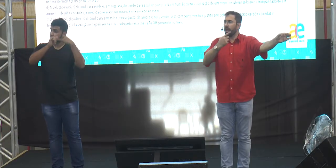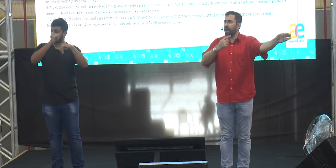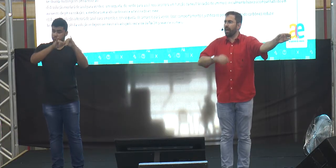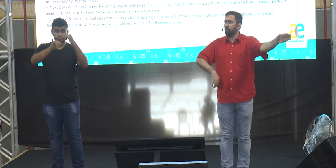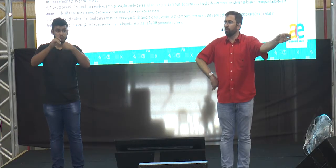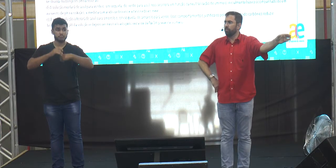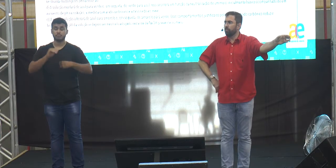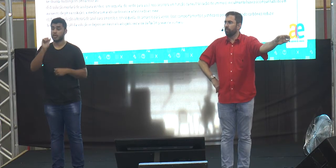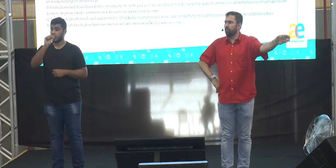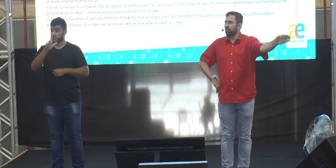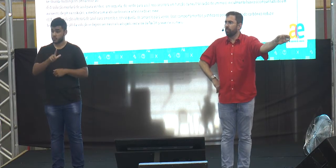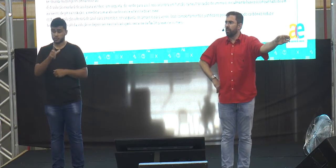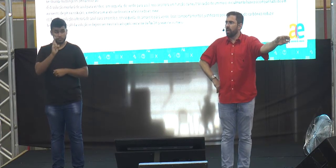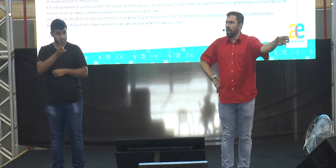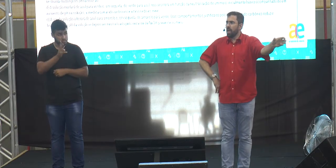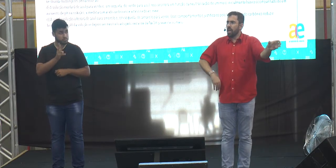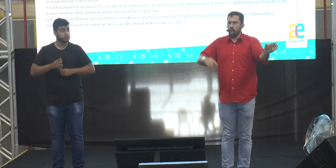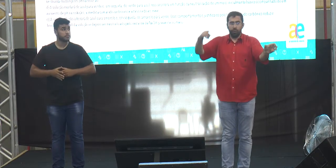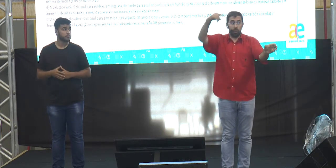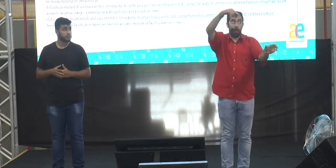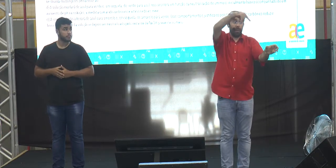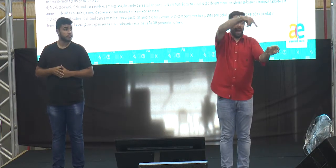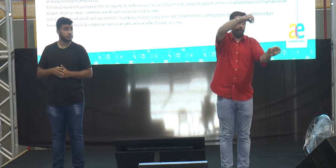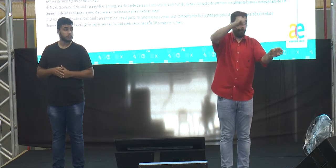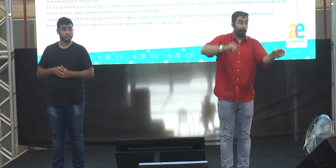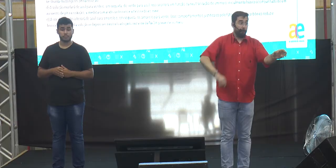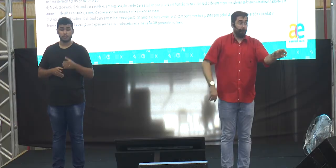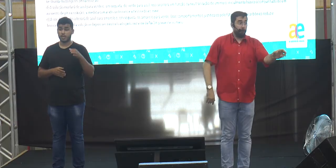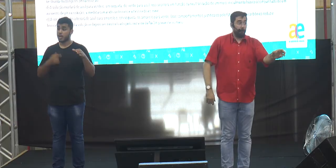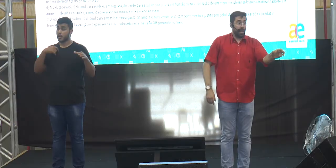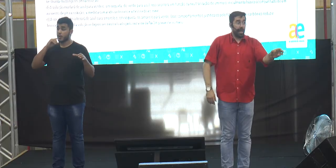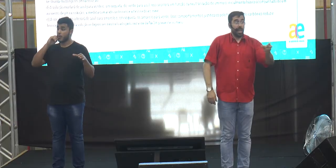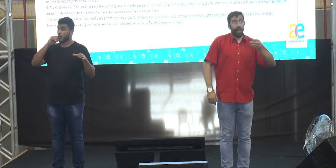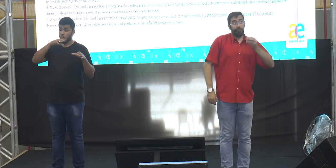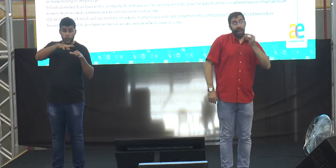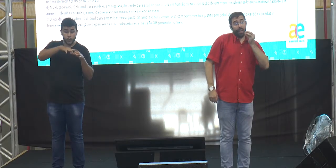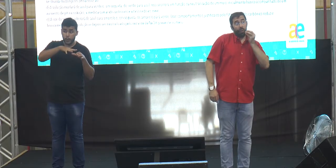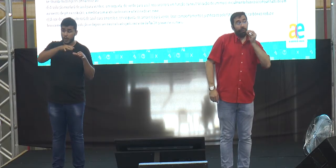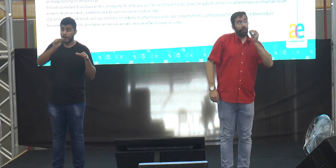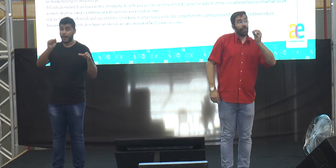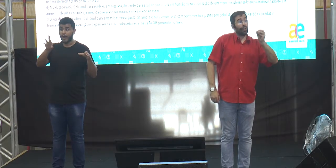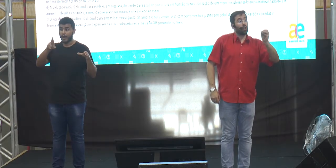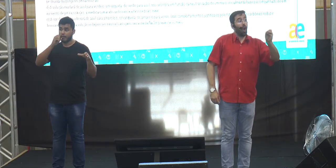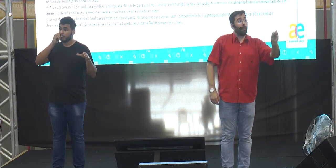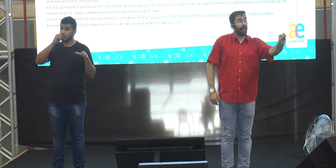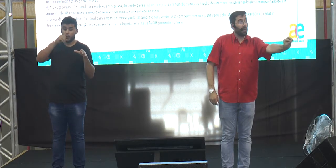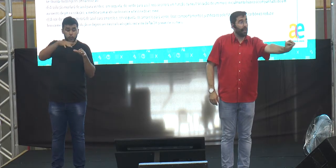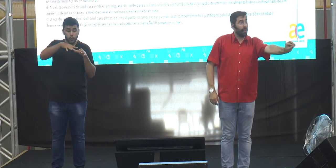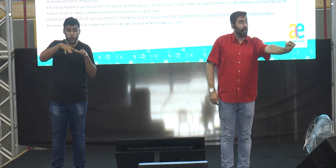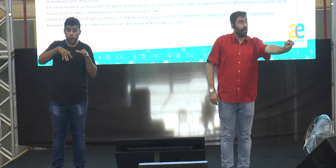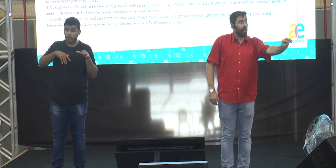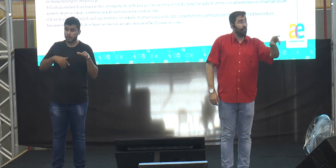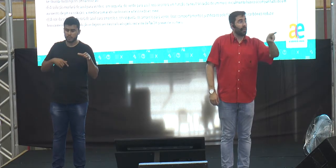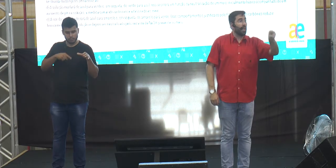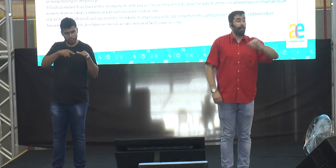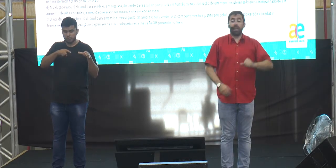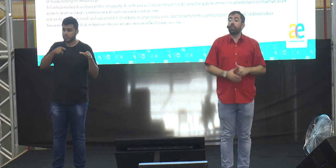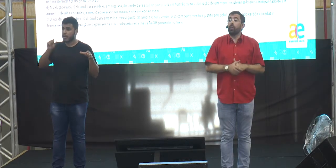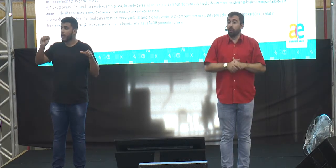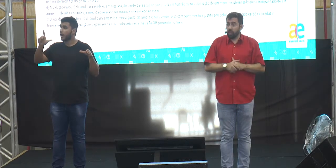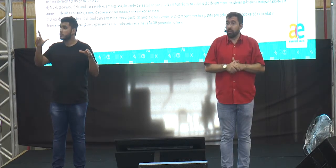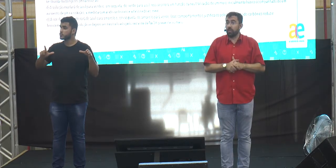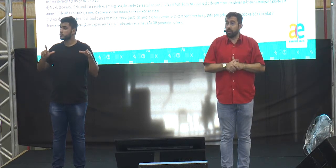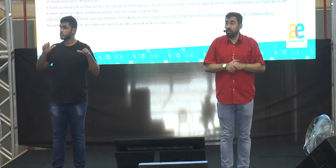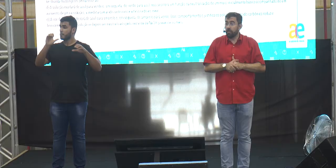de que cor? Azul. Eu vou soprar. Ele fala que quando você sopra, você